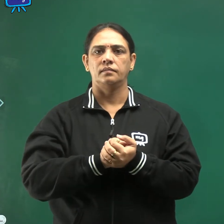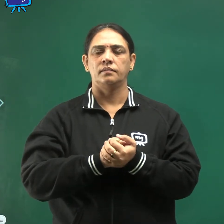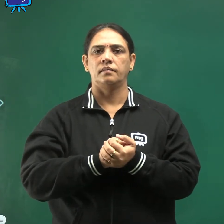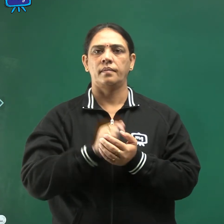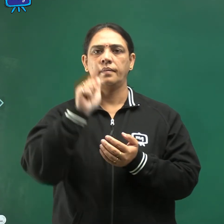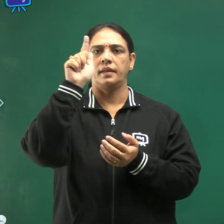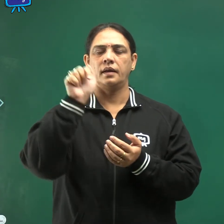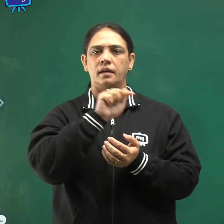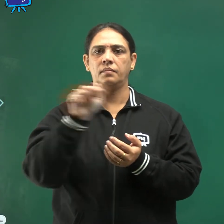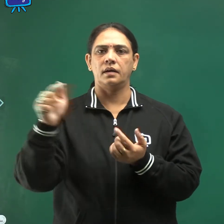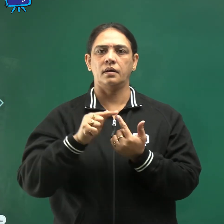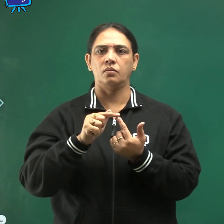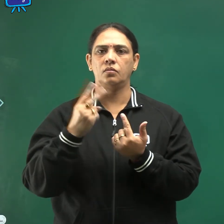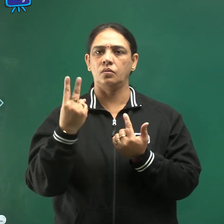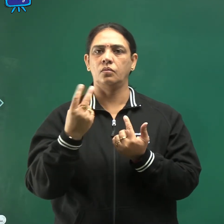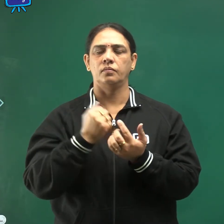1/√2